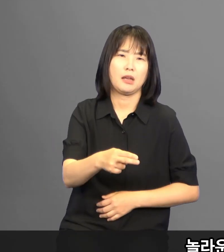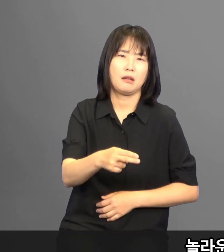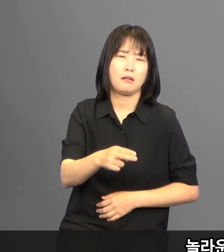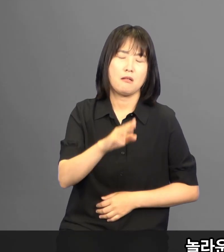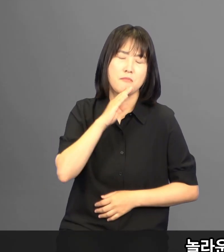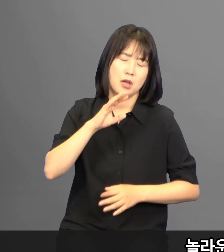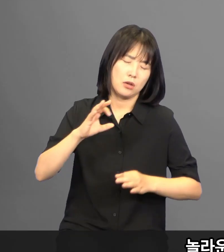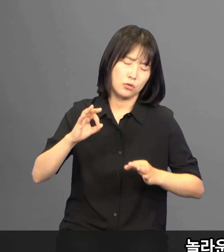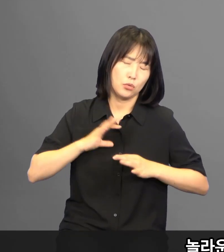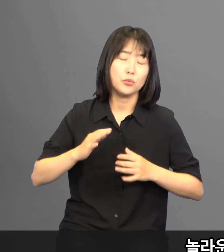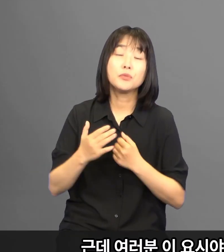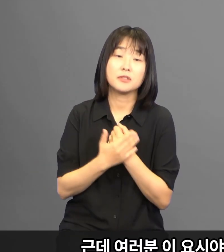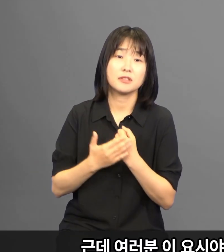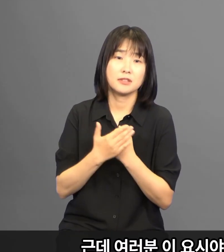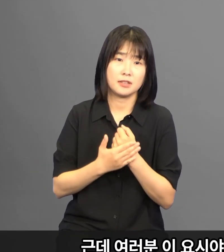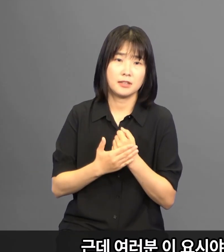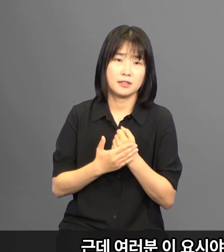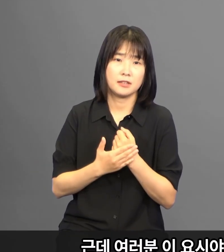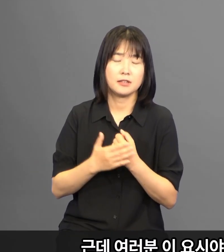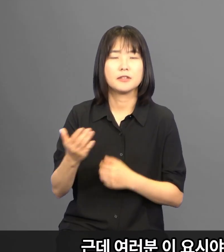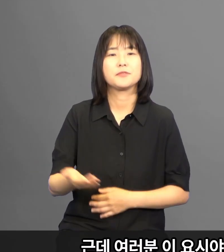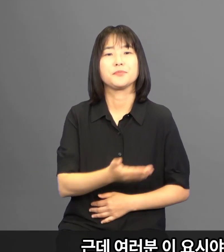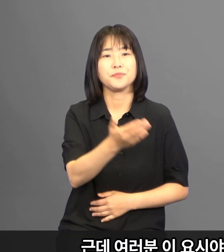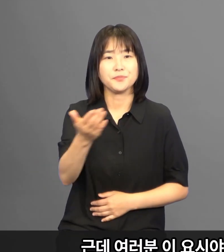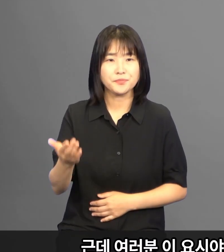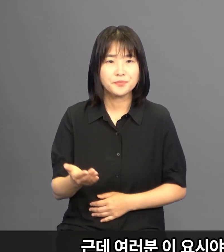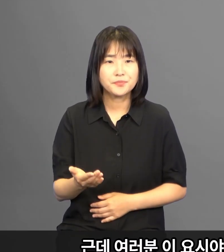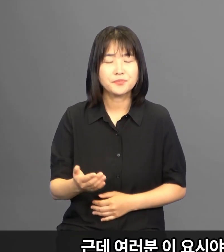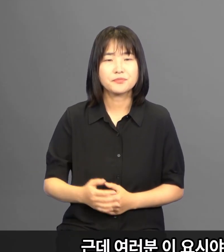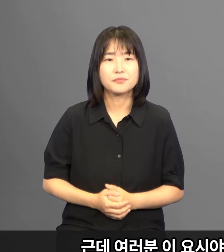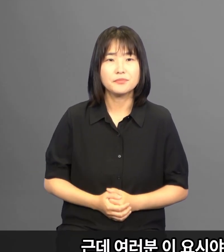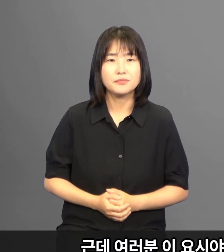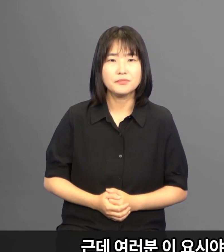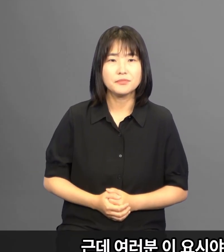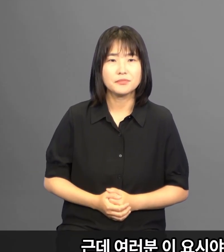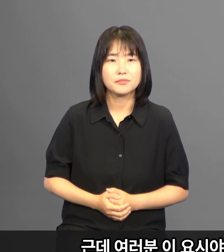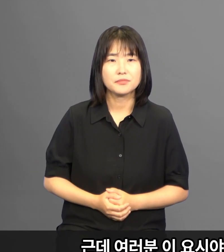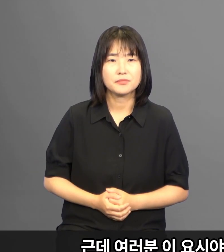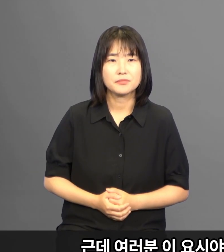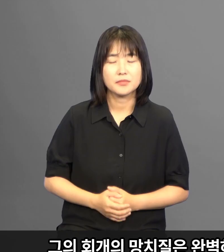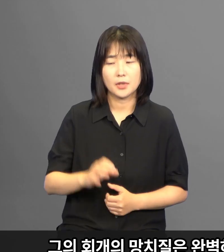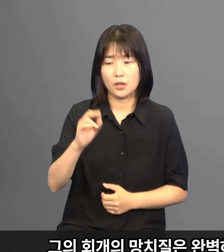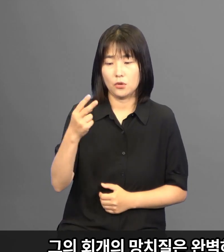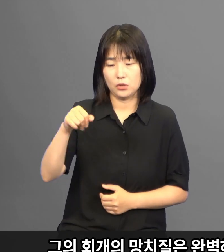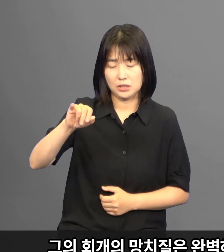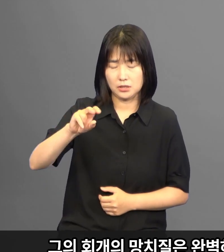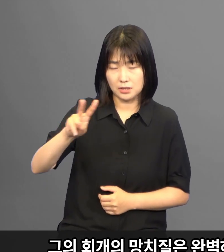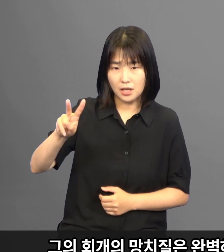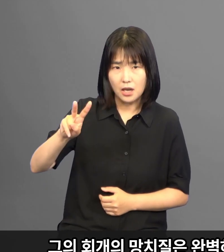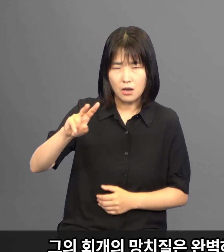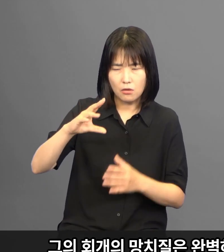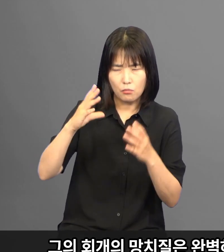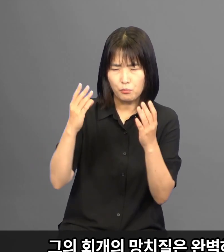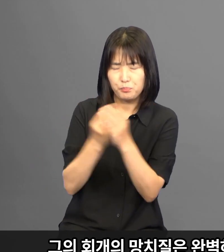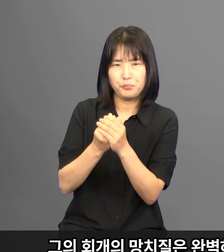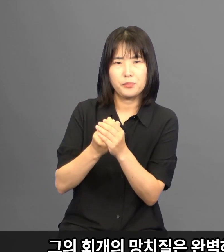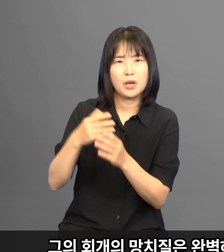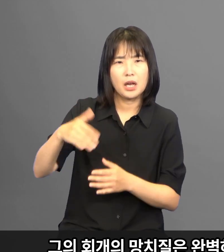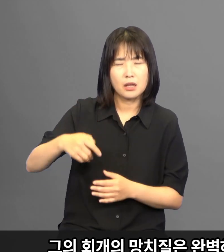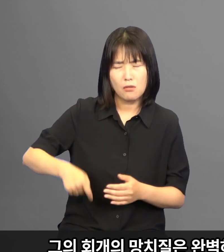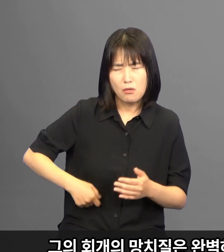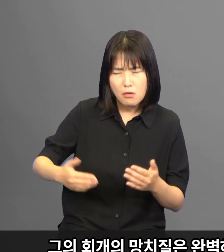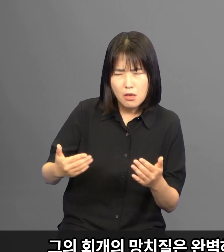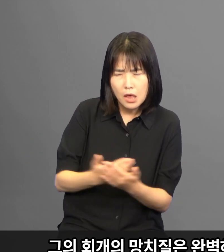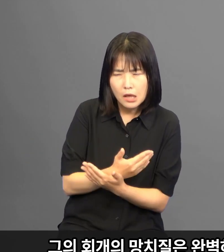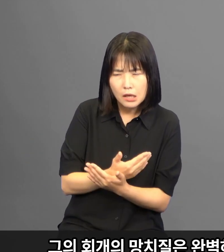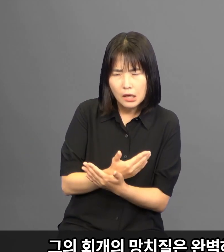놀라운 은혜입니다. 그런데 여러분, 이 요시아의 기억은 완벽하지 않았어요. 그의 회개의 망치질은요,